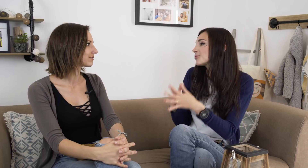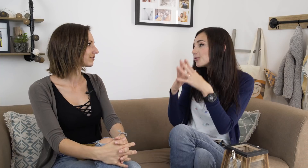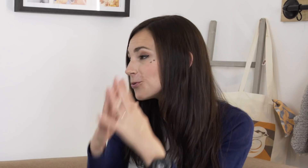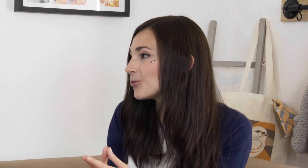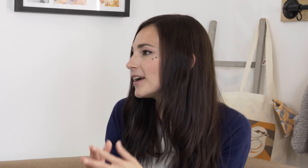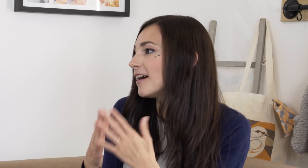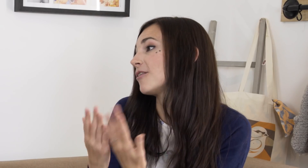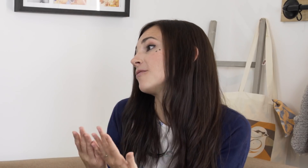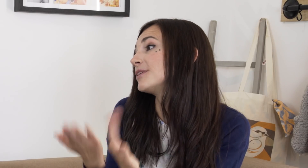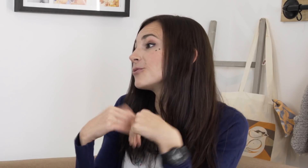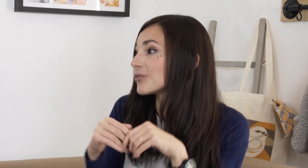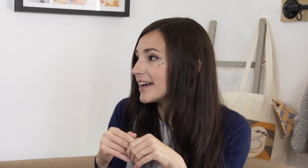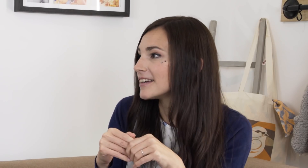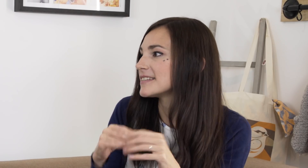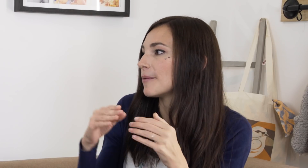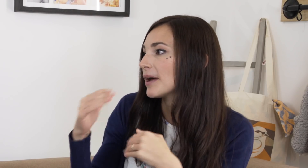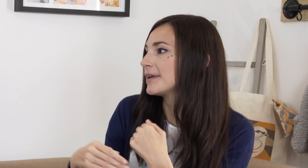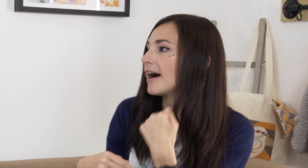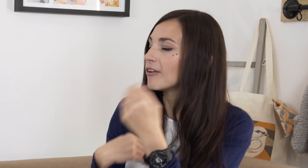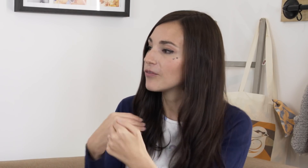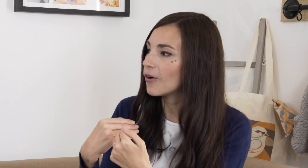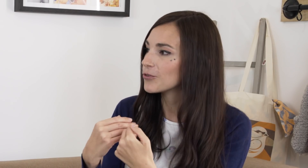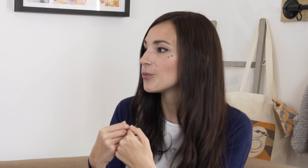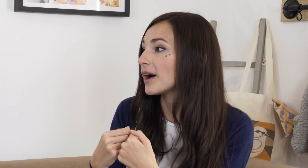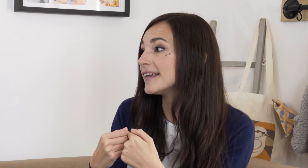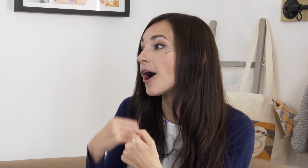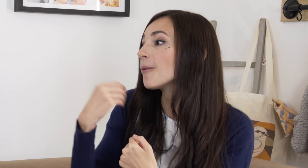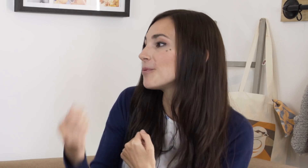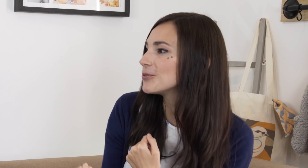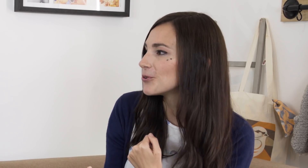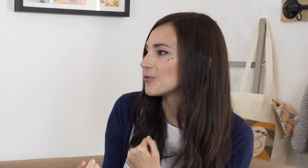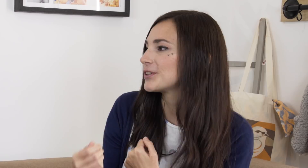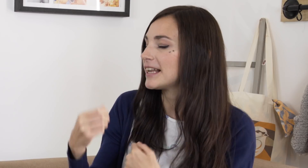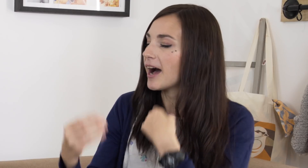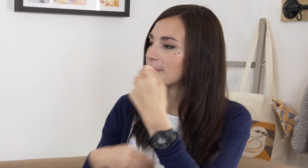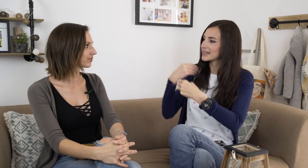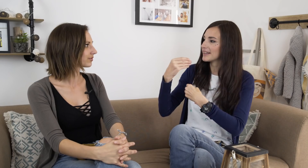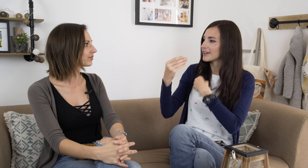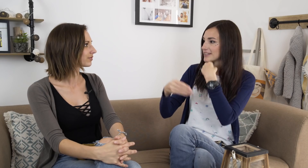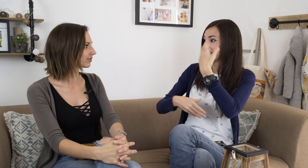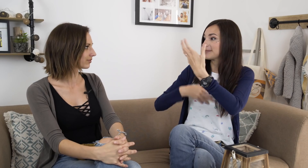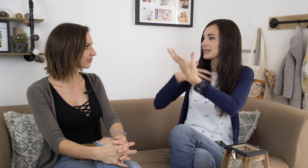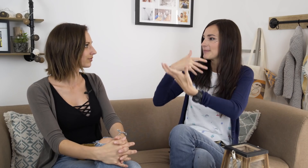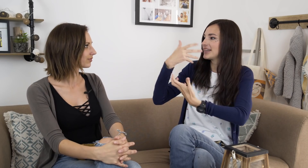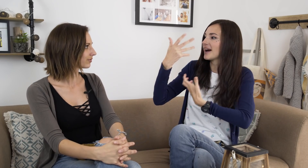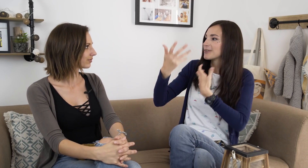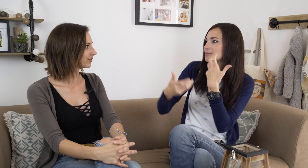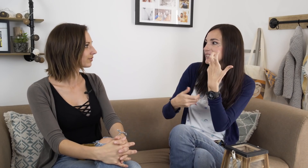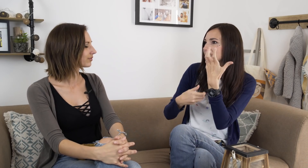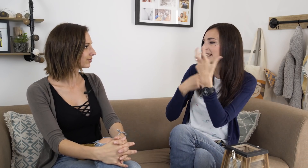sûr que non. Bien au contraire, ça permet à l'enfant de parler un peu plus tôt, vu qu'il a appris à s'exprimer, à communiquer, il a